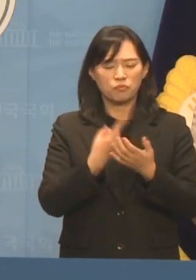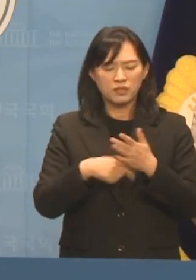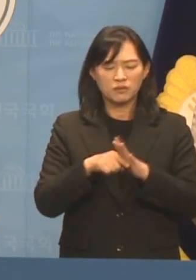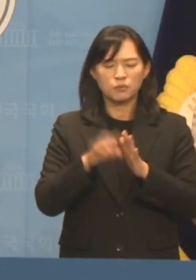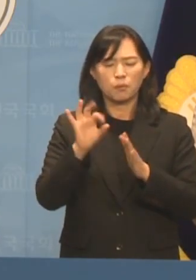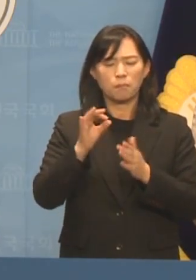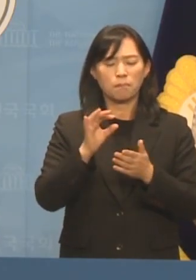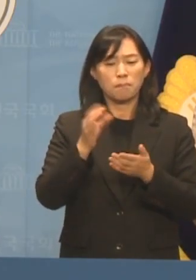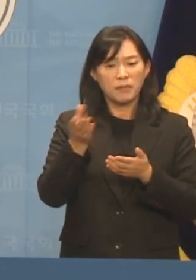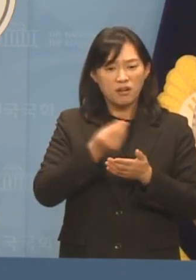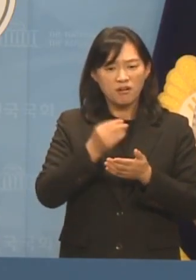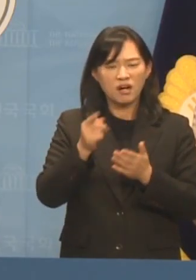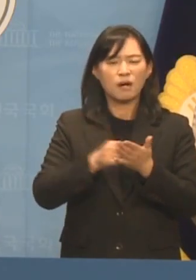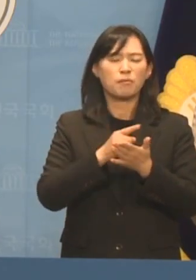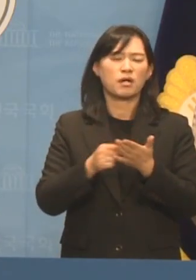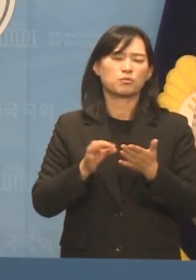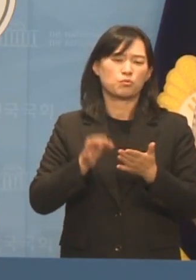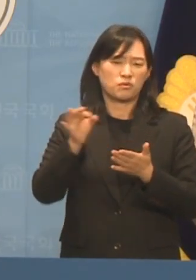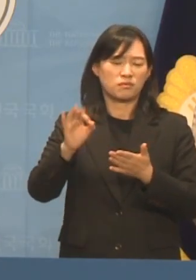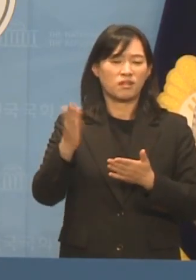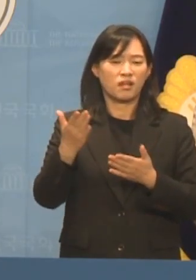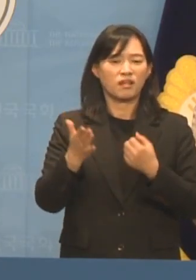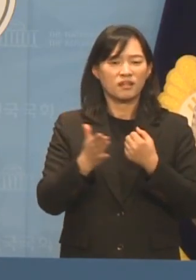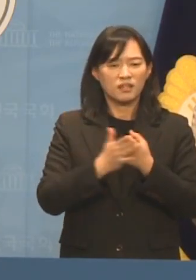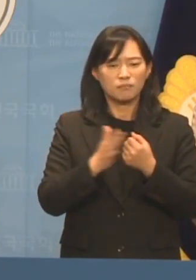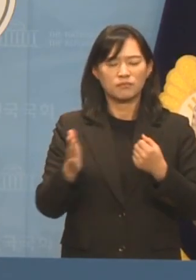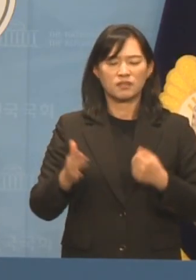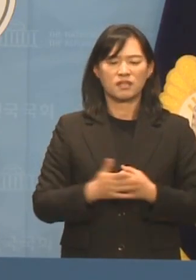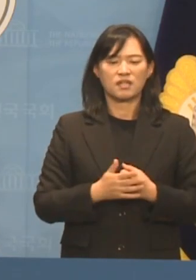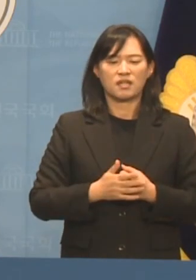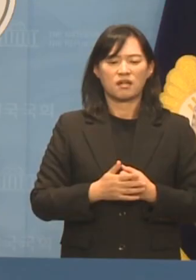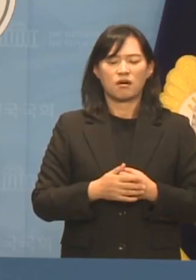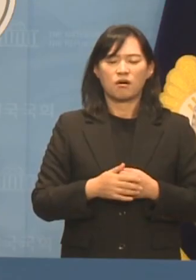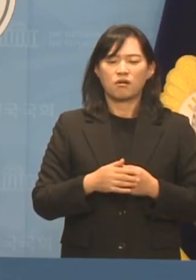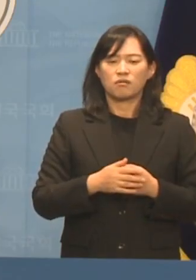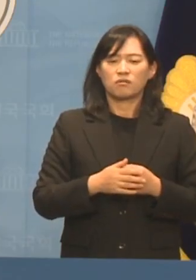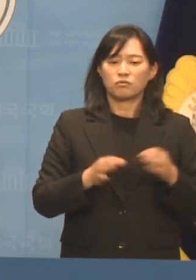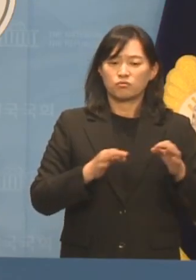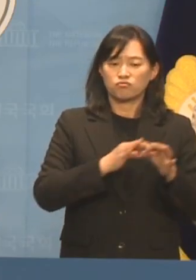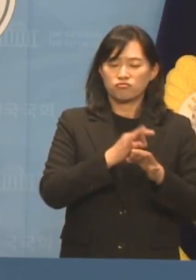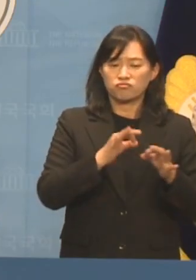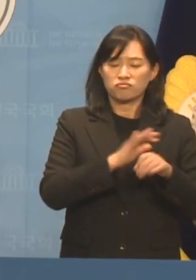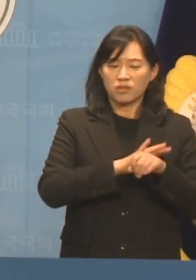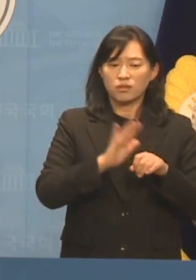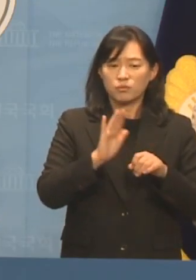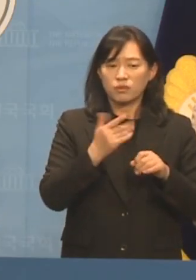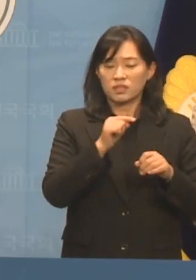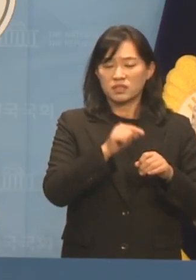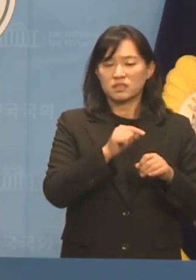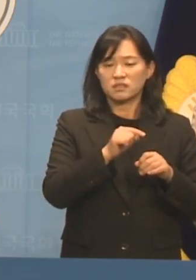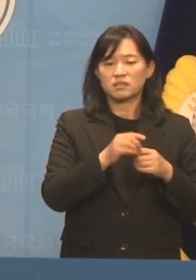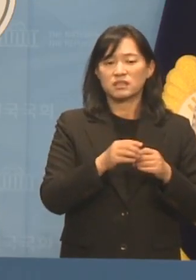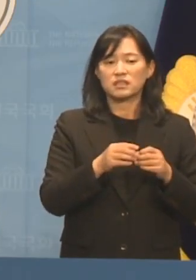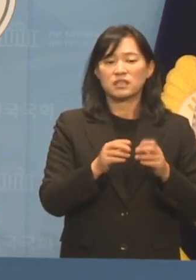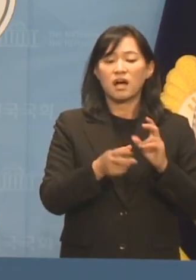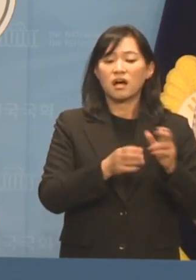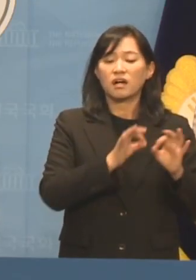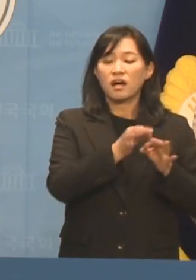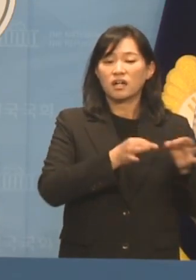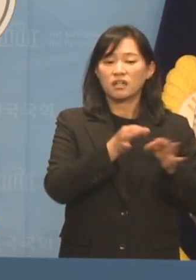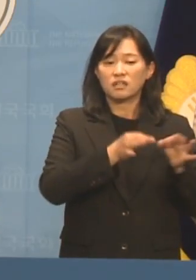되기 때문에 홈플러스의 그런 우량 점포들을 매각해서 그 매각한 돈으로 이 인수 자금들을 갚아온 것들이